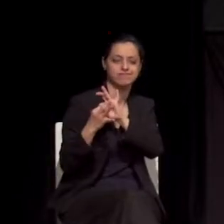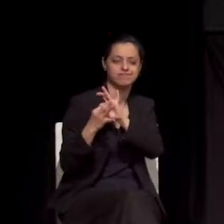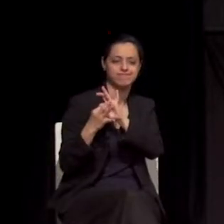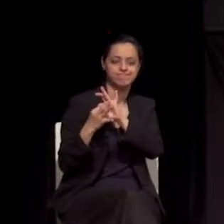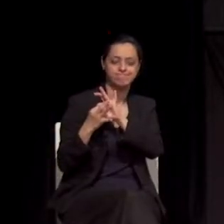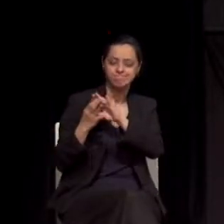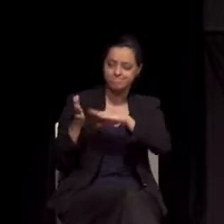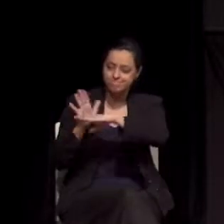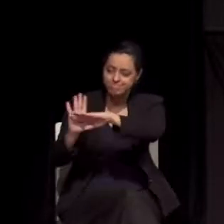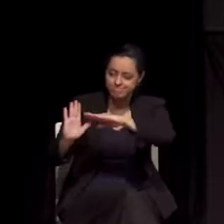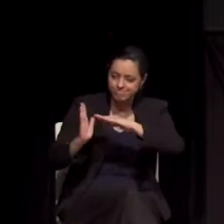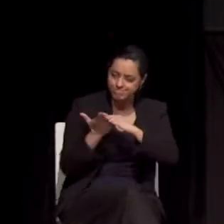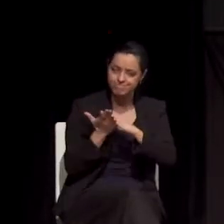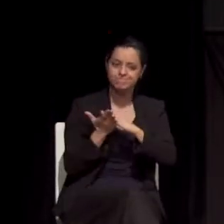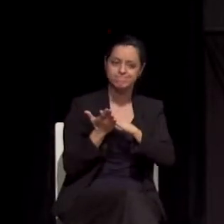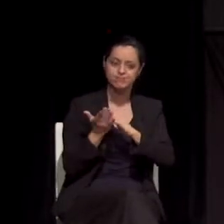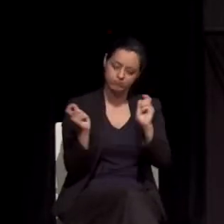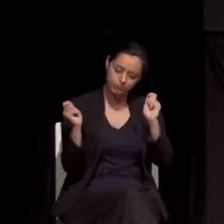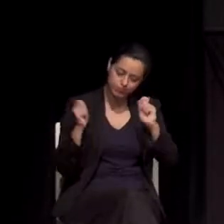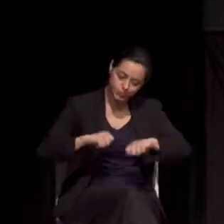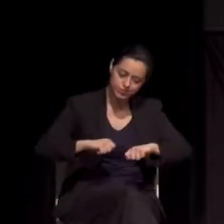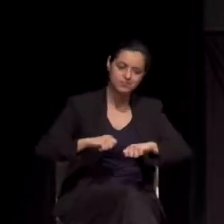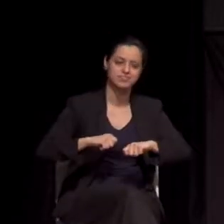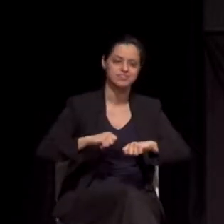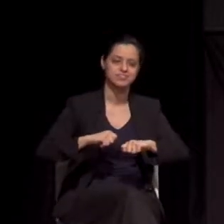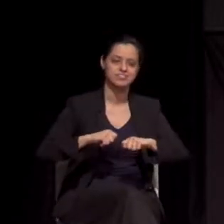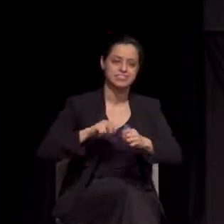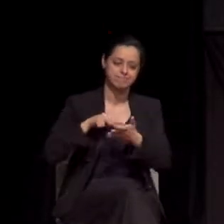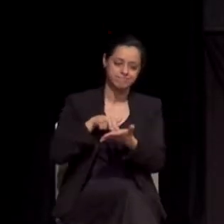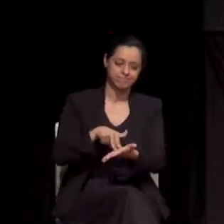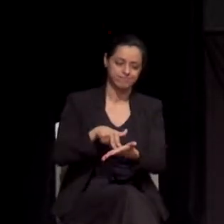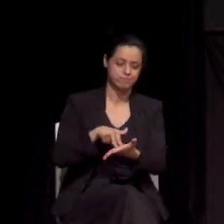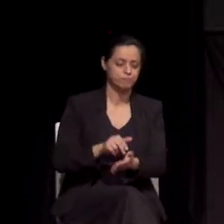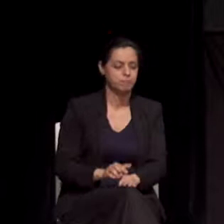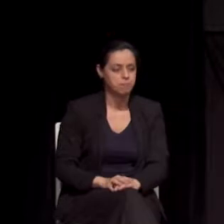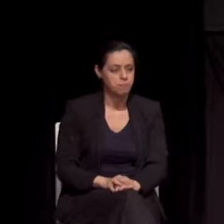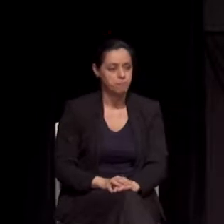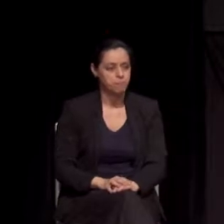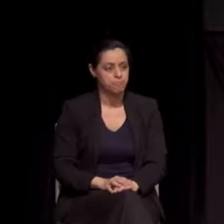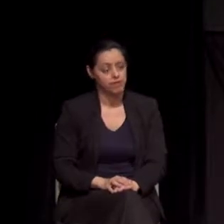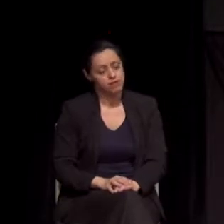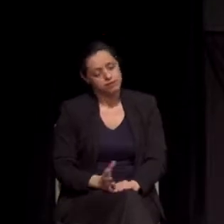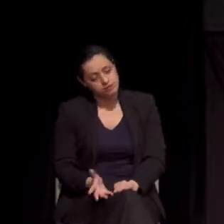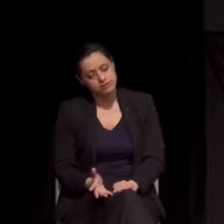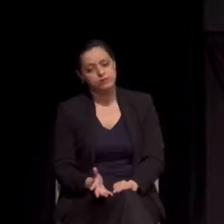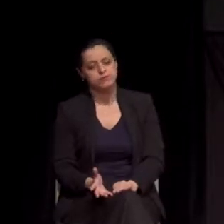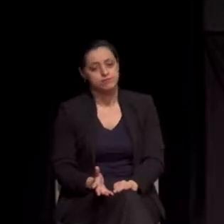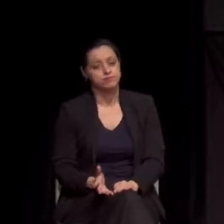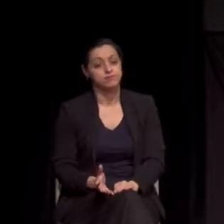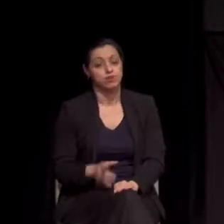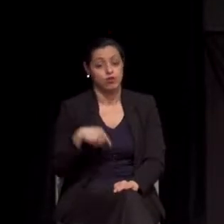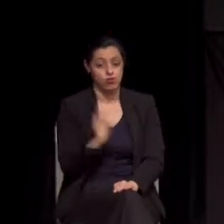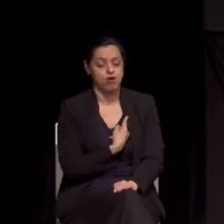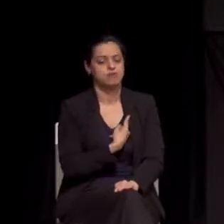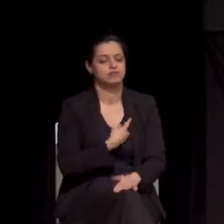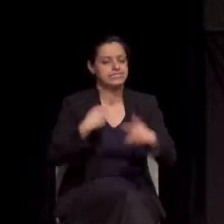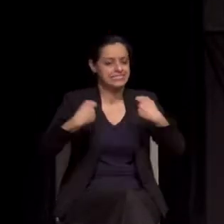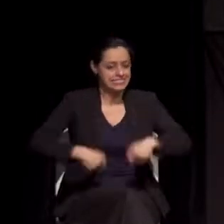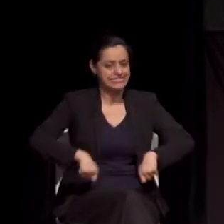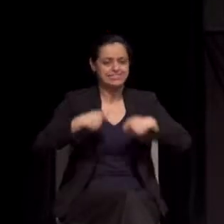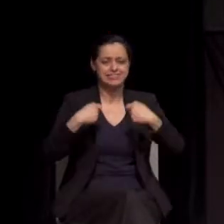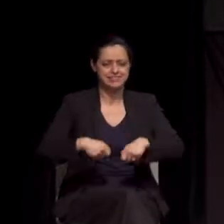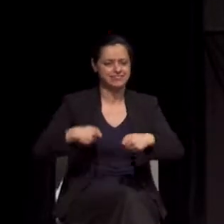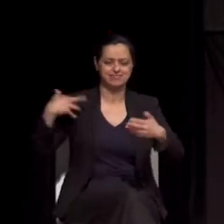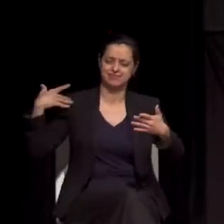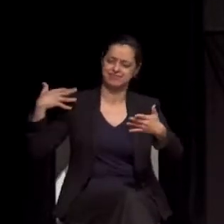muito mais potente. Então, eu acho que essa necessidade de resistência, ela encontra